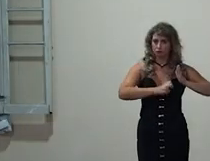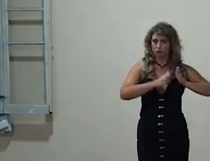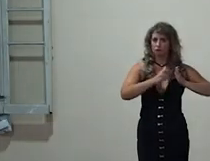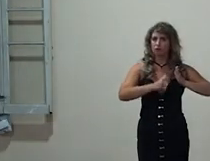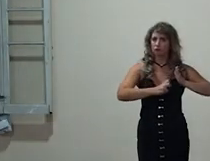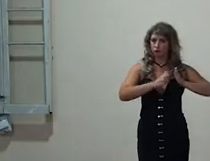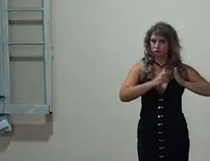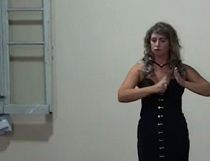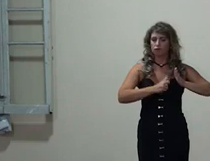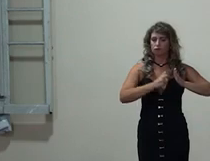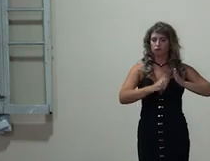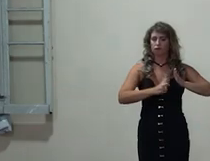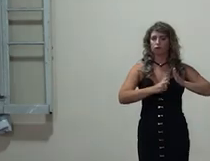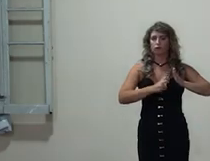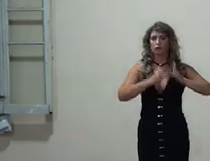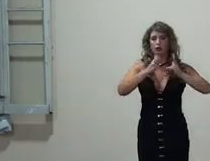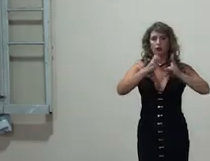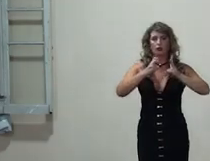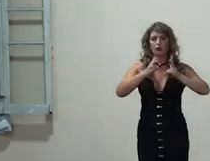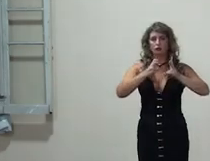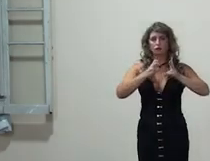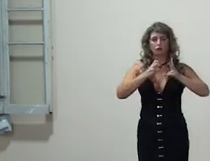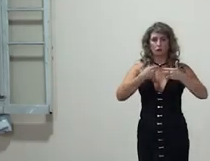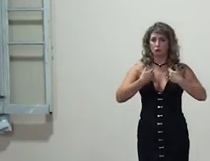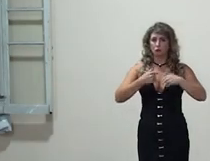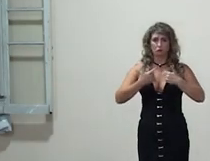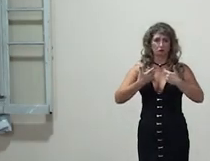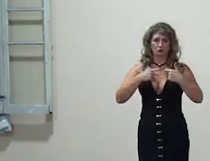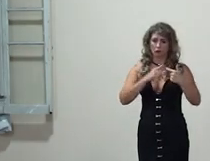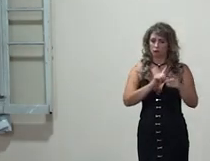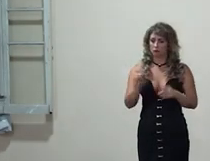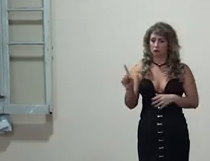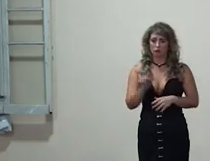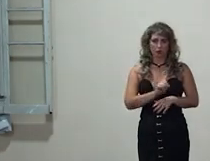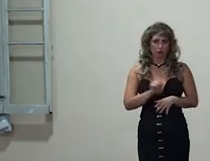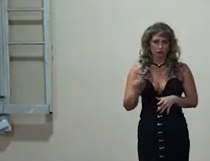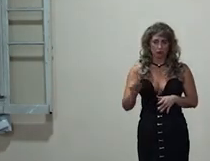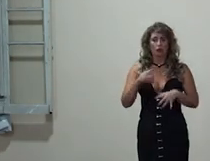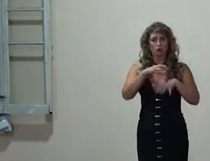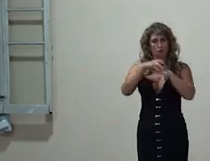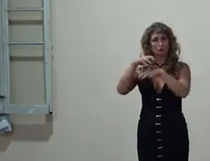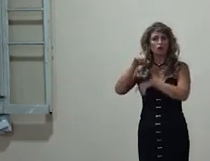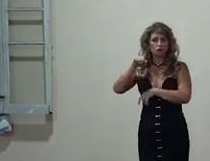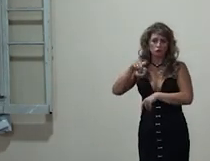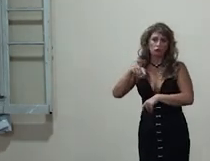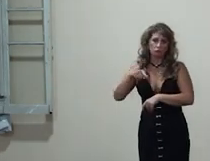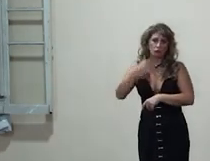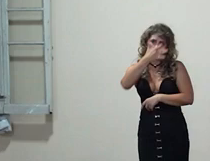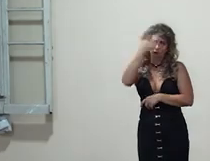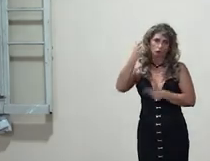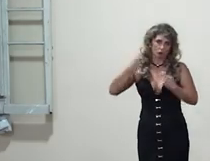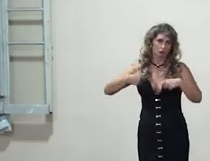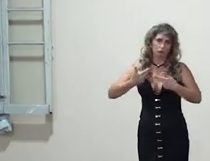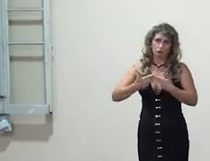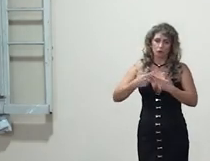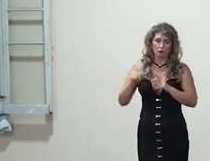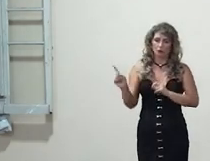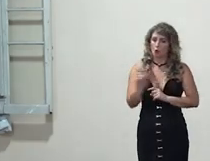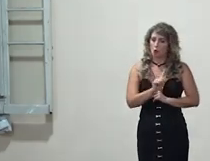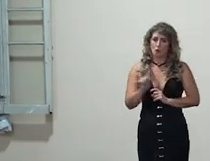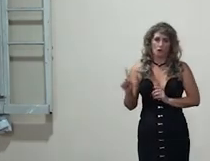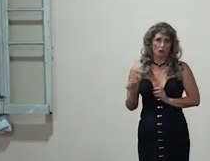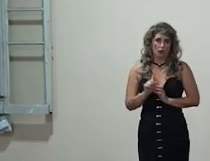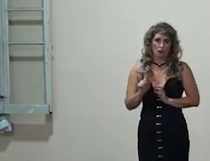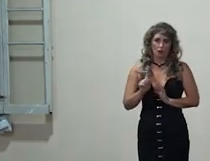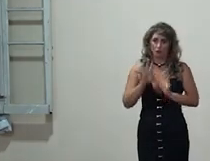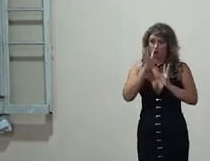exemplo, trem é um meio de transporte. É turístico? É, mas é um meio de transporte. Ele não pode